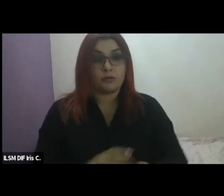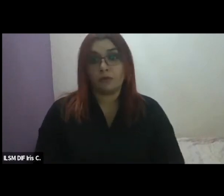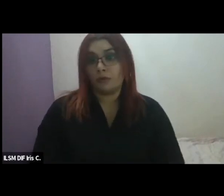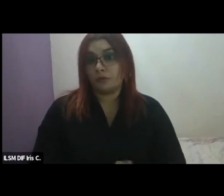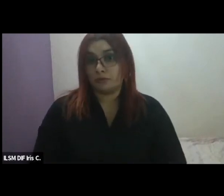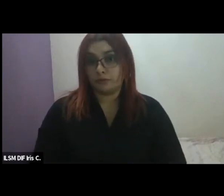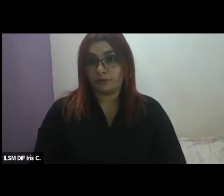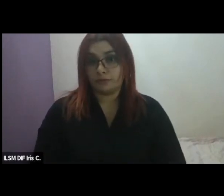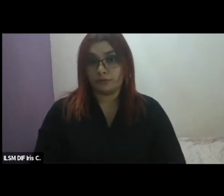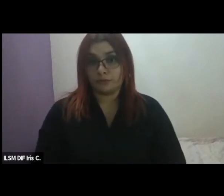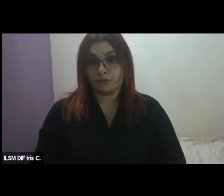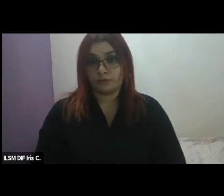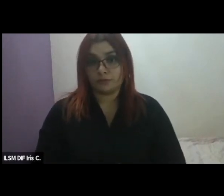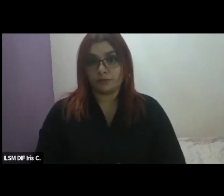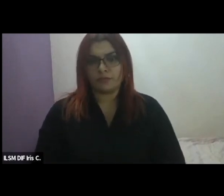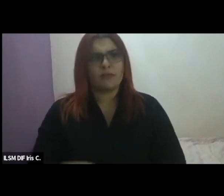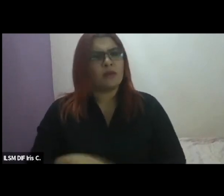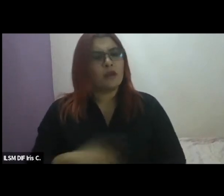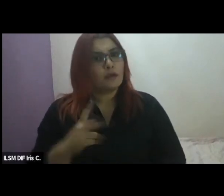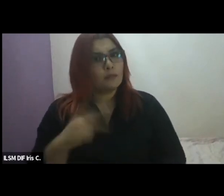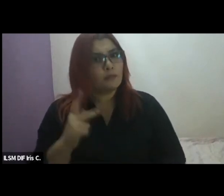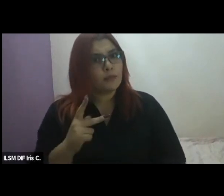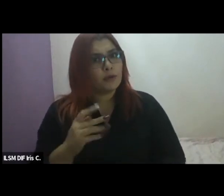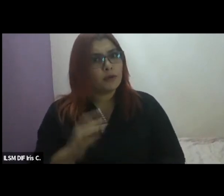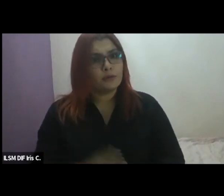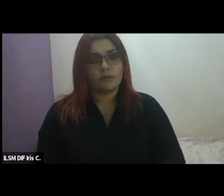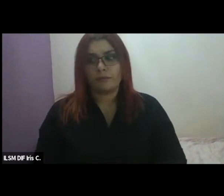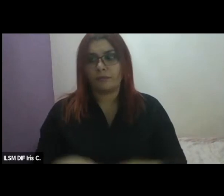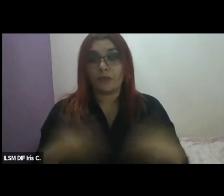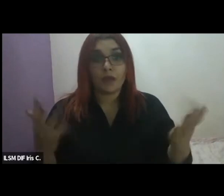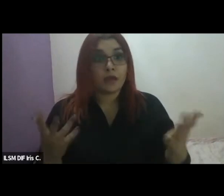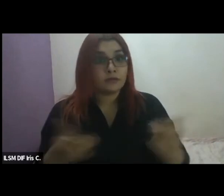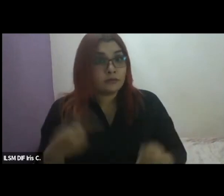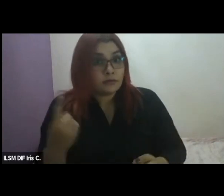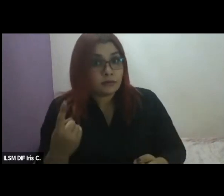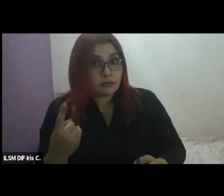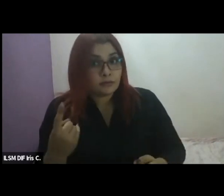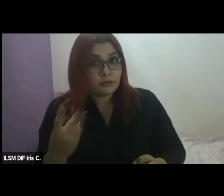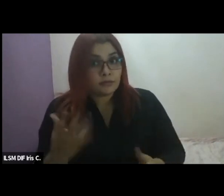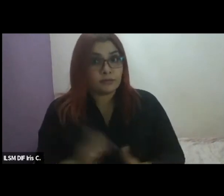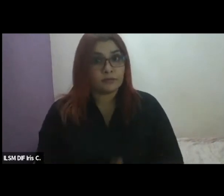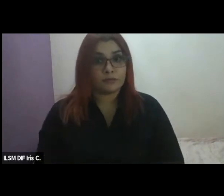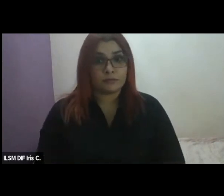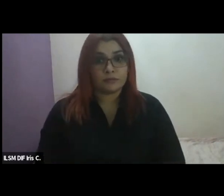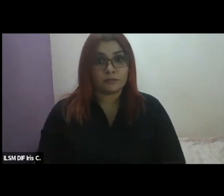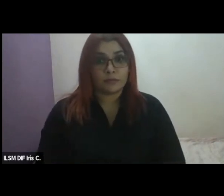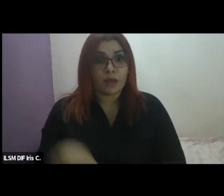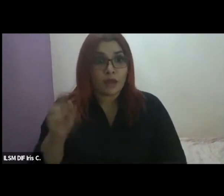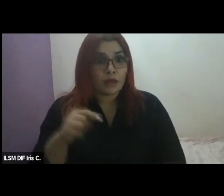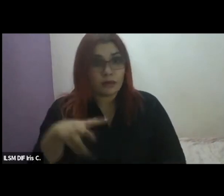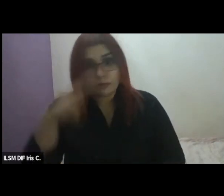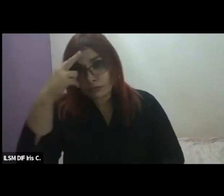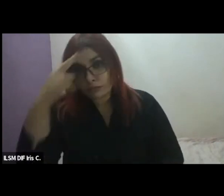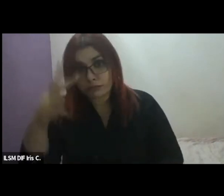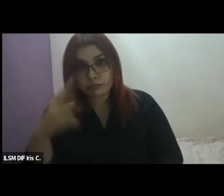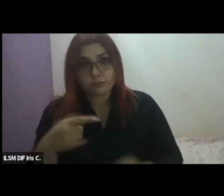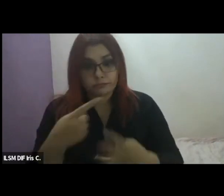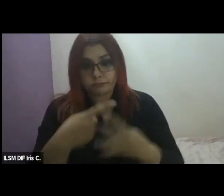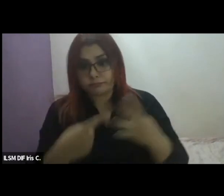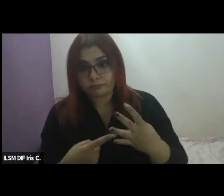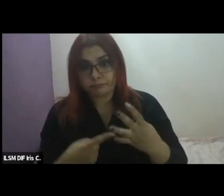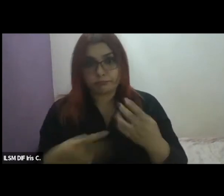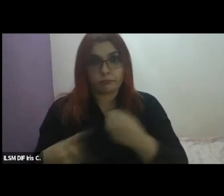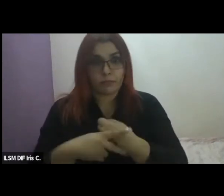estamos haciendo como producción epistémica en América? Y en particular en Latinoamérica. Creo que por ahí empiezan a